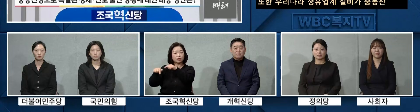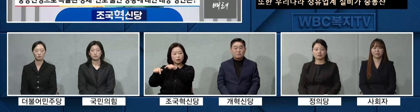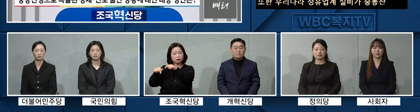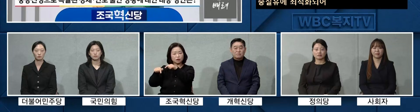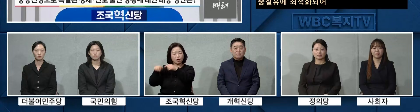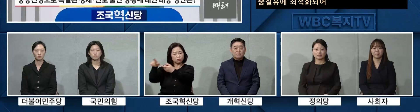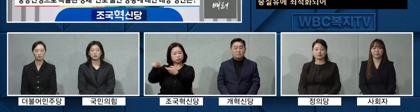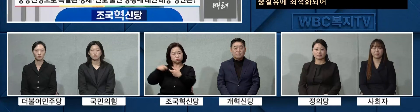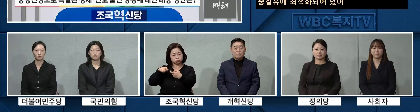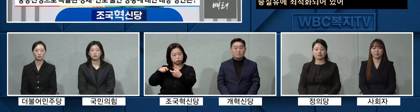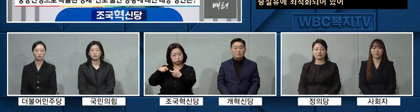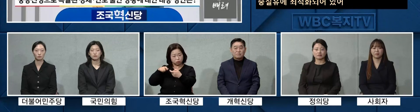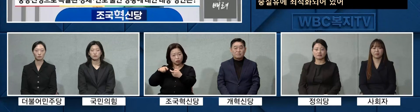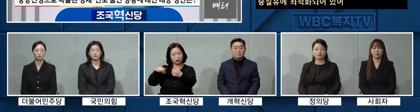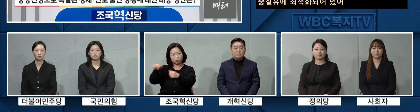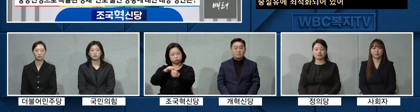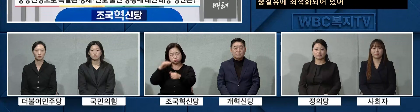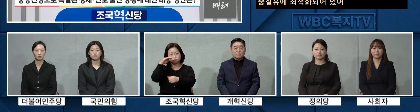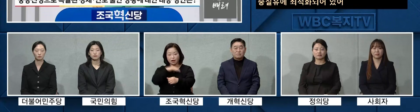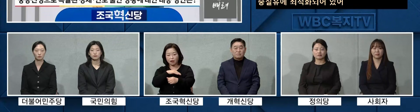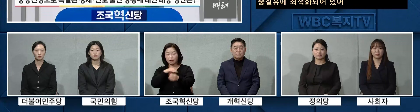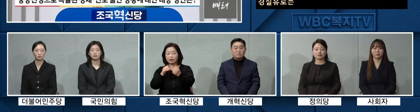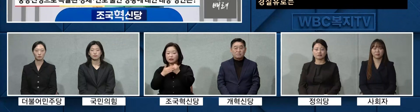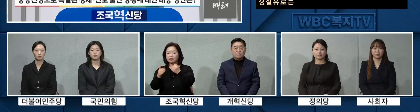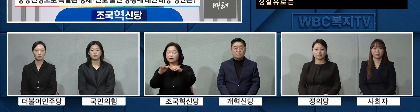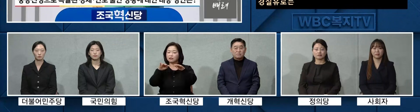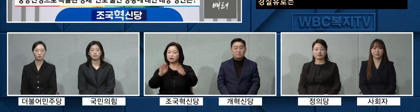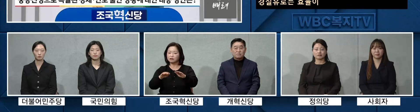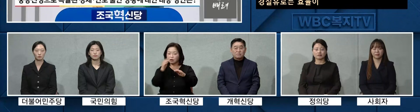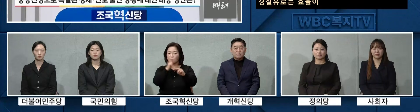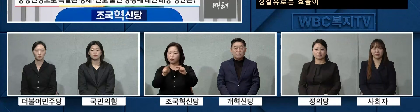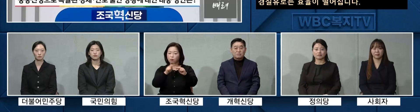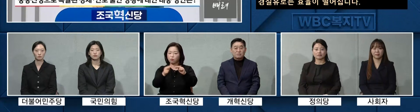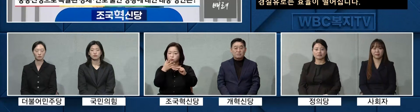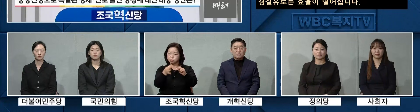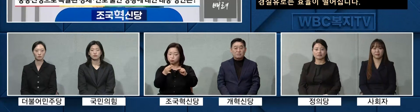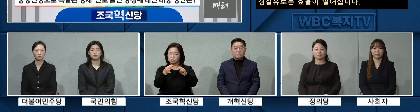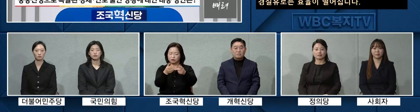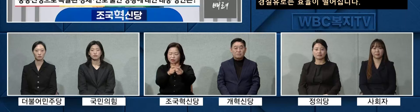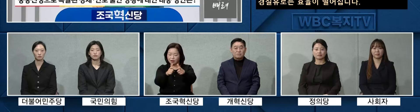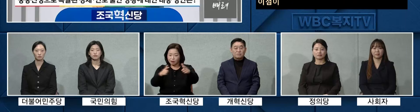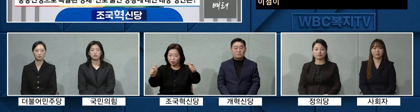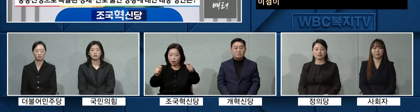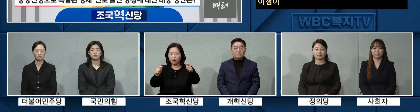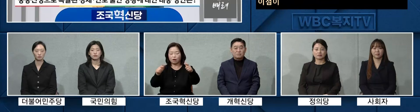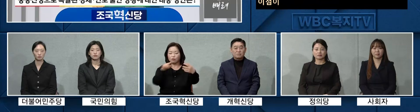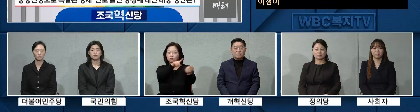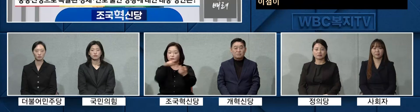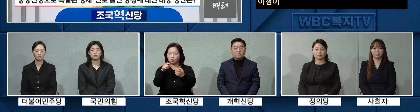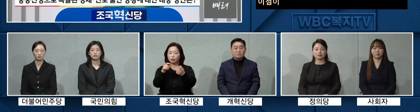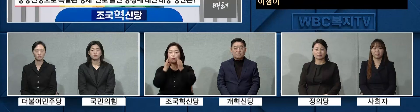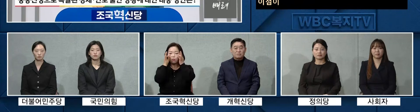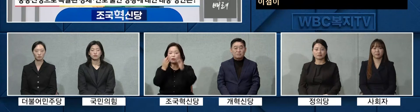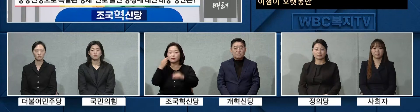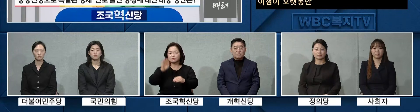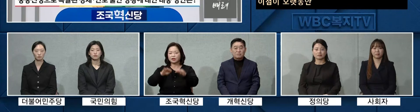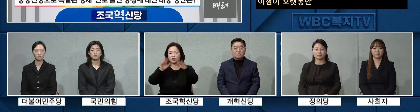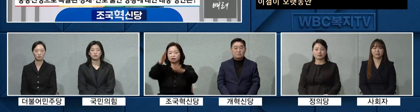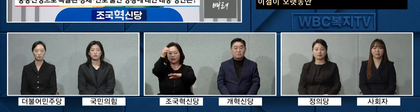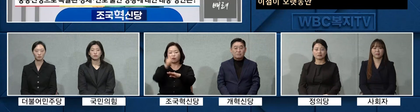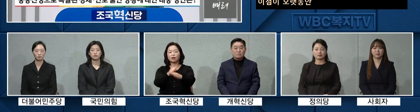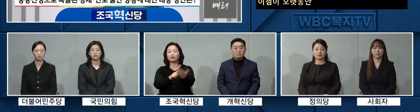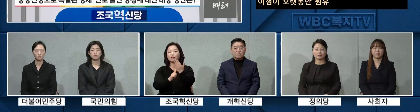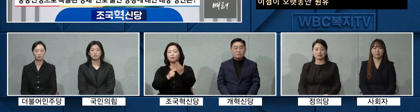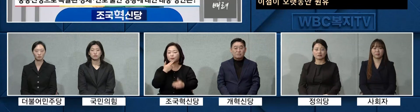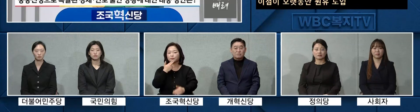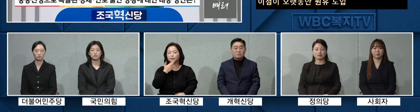효율이 떨어집니다. 이 점이 오랜 기간 원유 도입선 다변화 정책을 폈지만 이렇다 할 결과를 만들어내지 못한 중요한